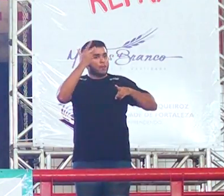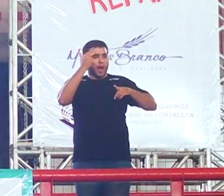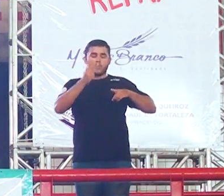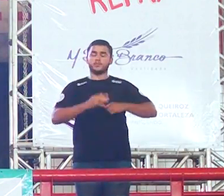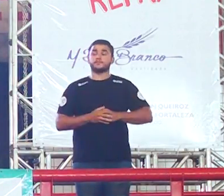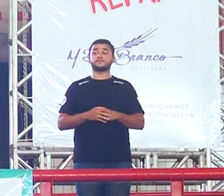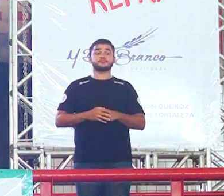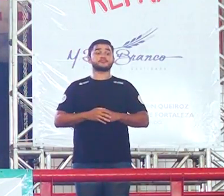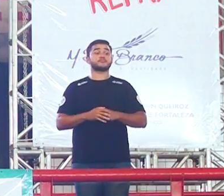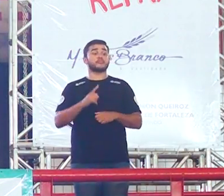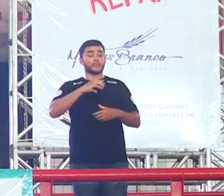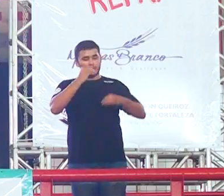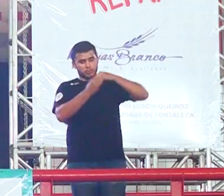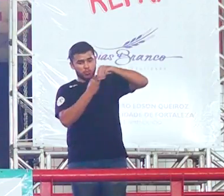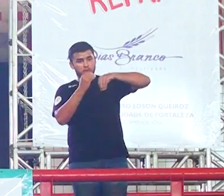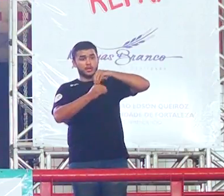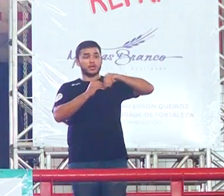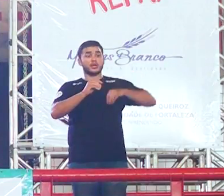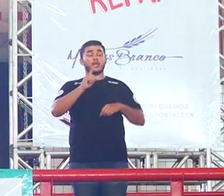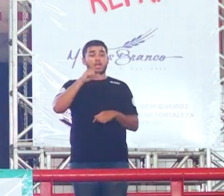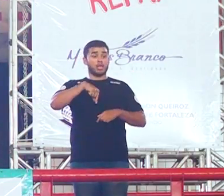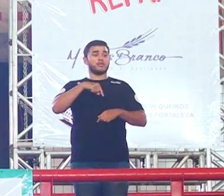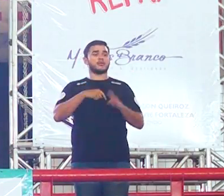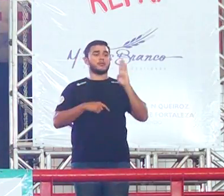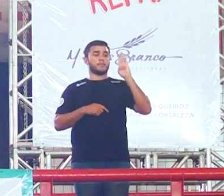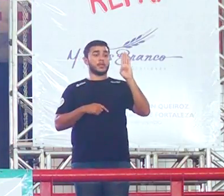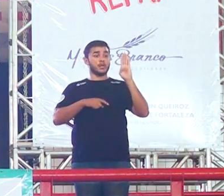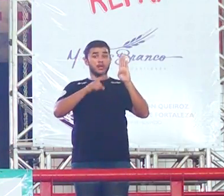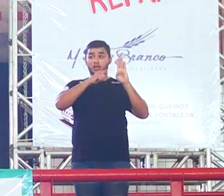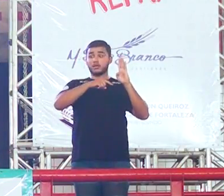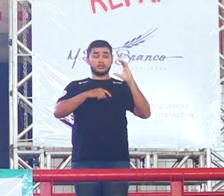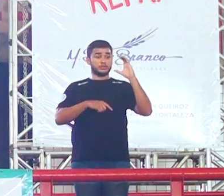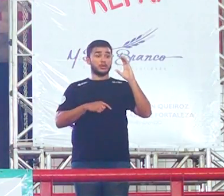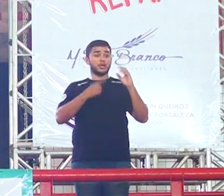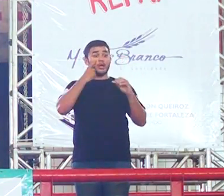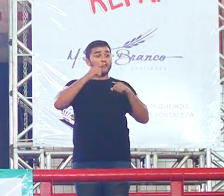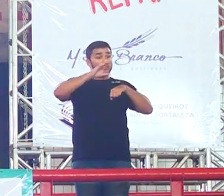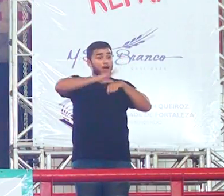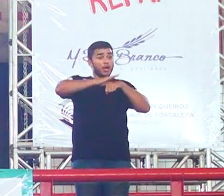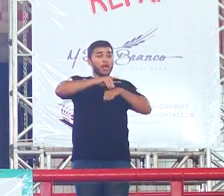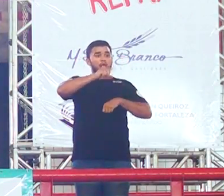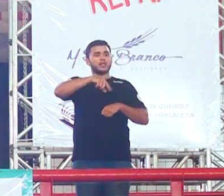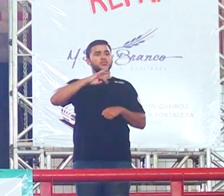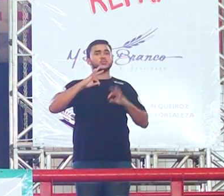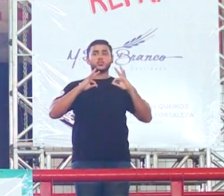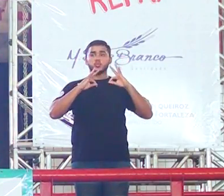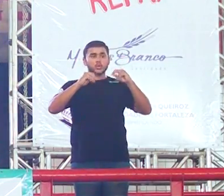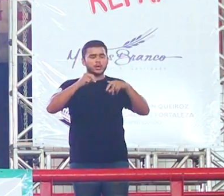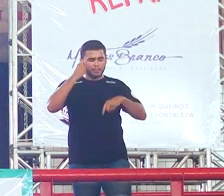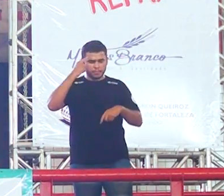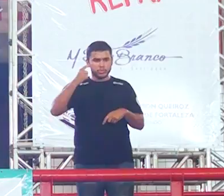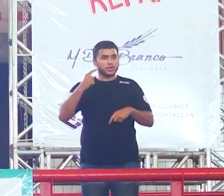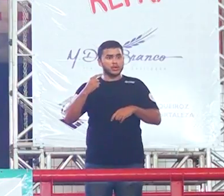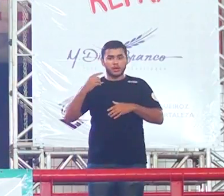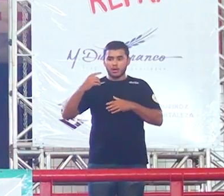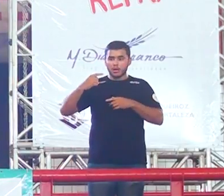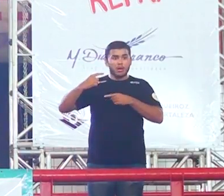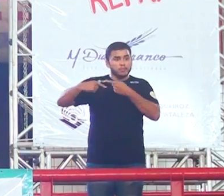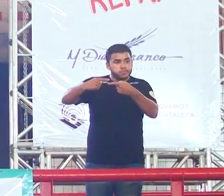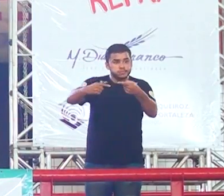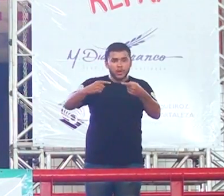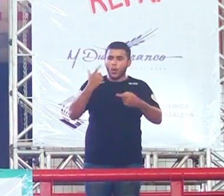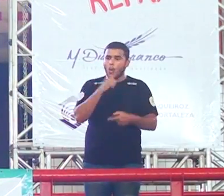das espermatogônias? Sim, eles vão promover quem? As espermatogônias, elas não vão entrar mais em processo de